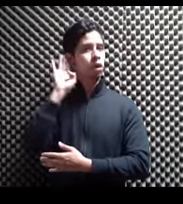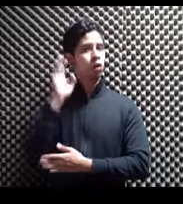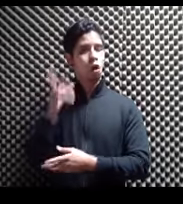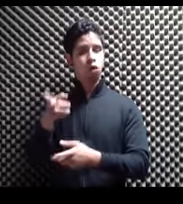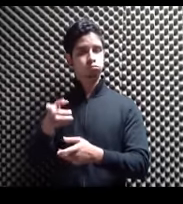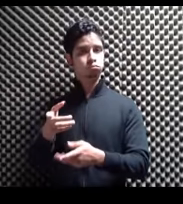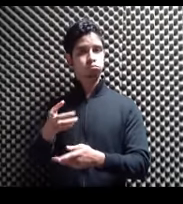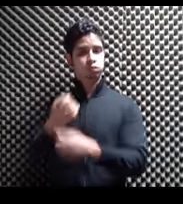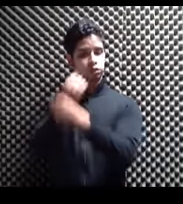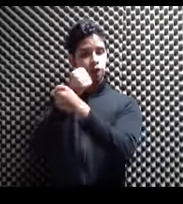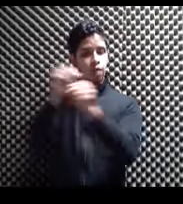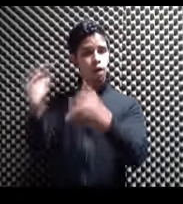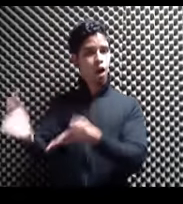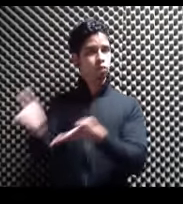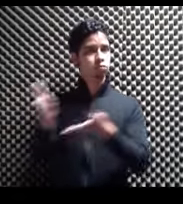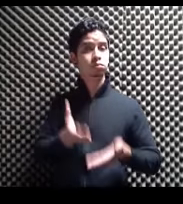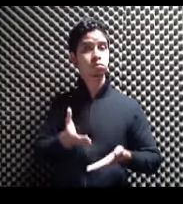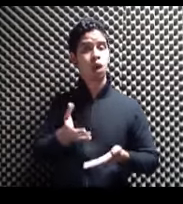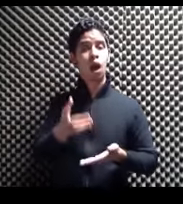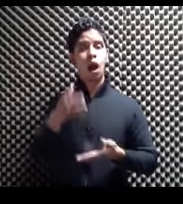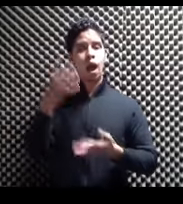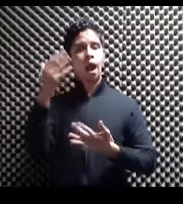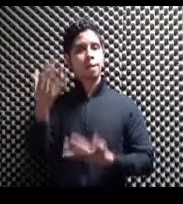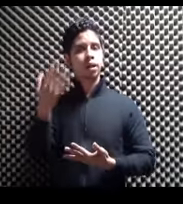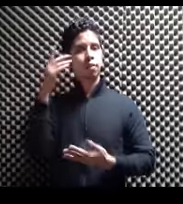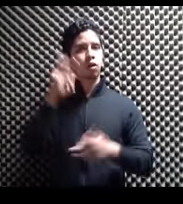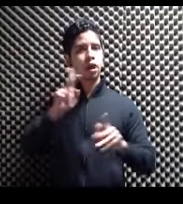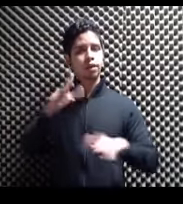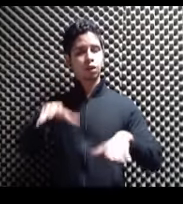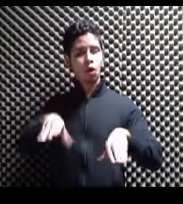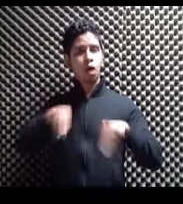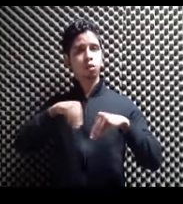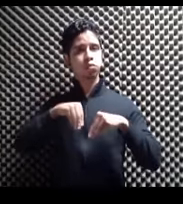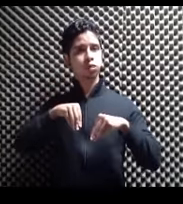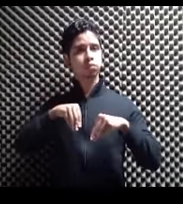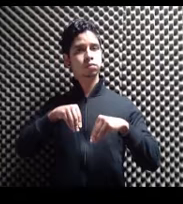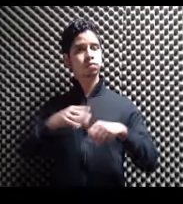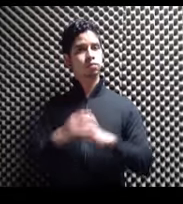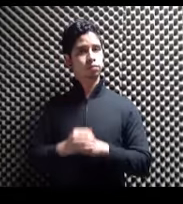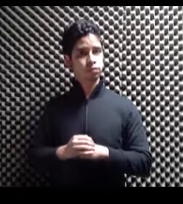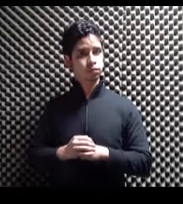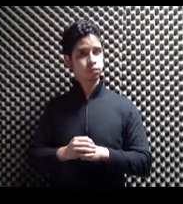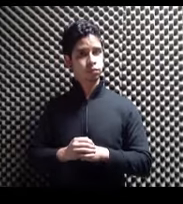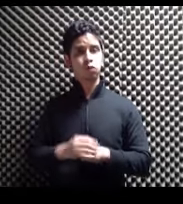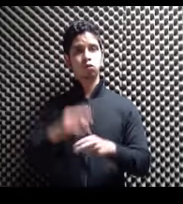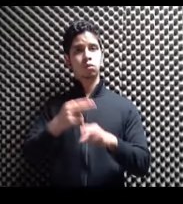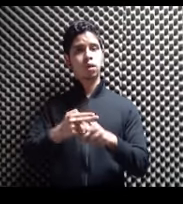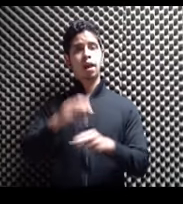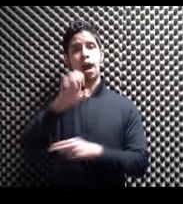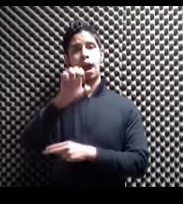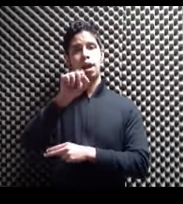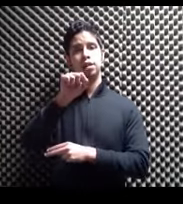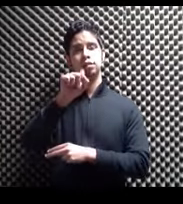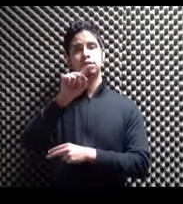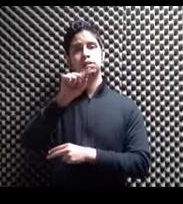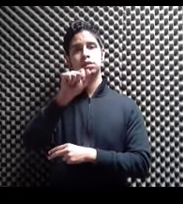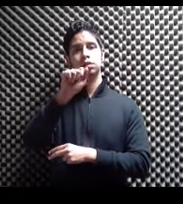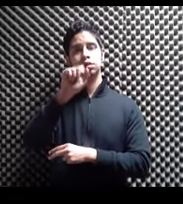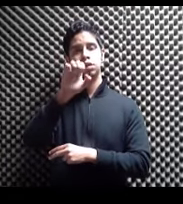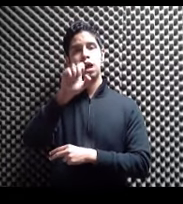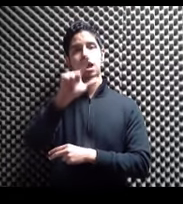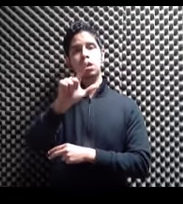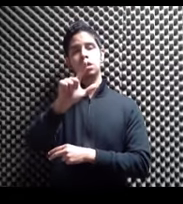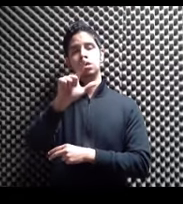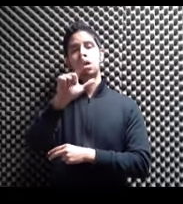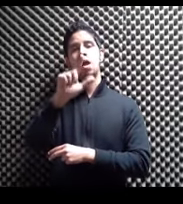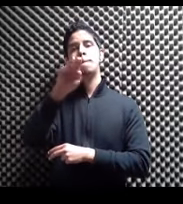ángel, Esther Milán. Tú sabes, yo leí la historia y quedé impactada. Sí, sí. Esa historia y muchas más. No, sí. Porque